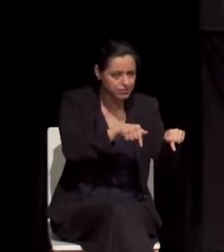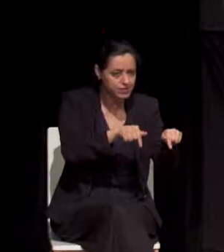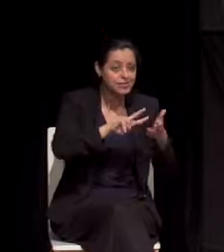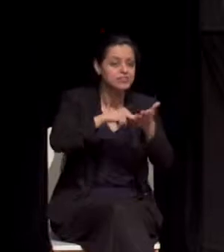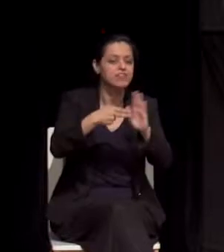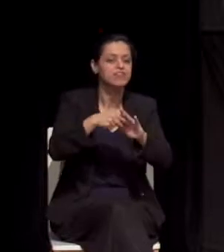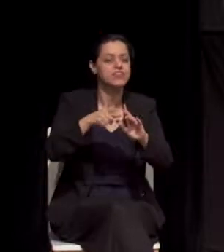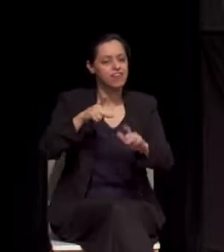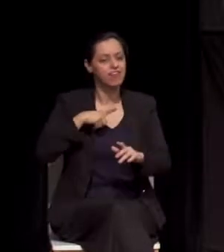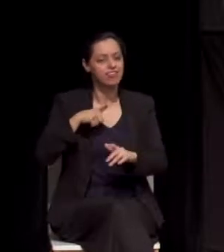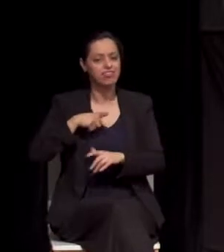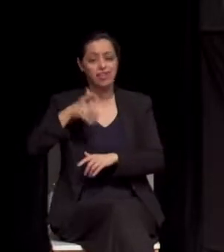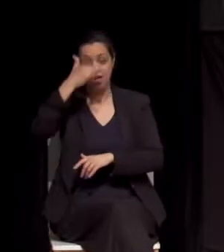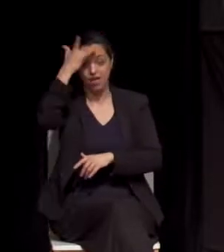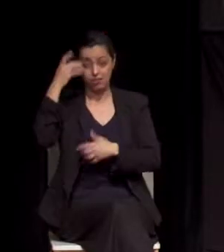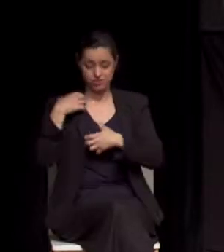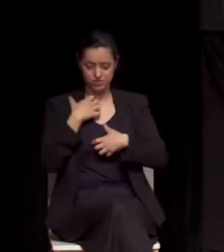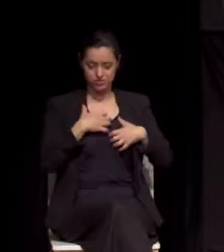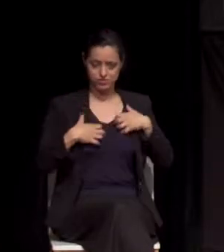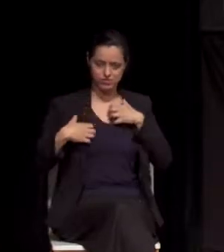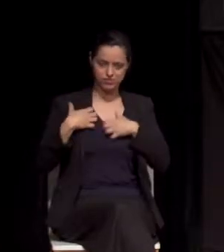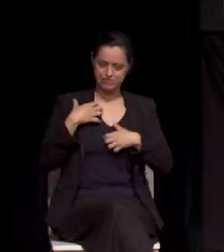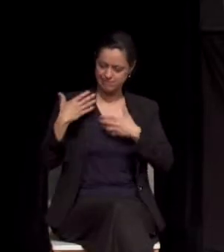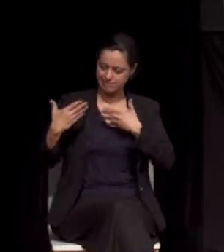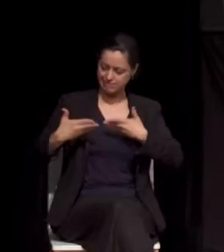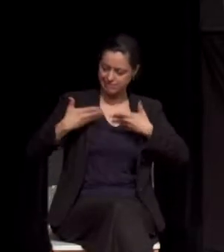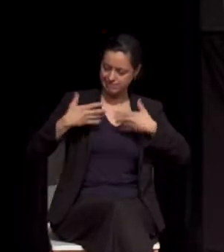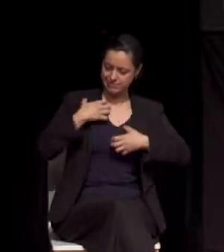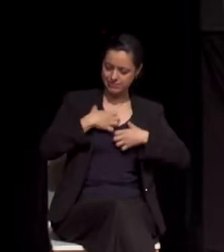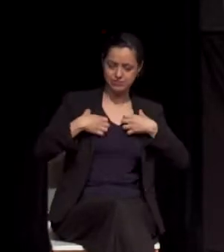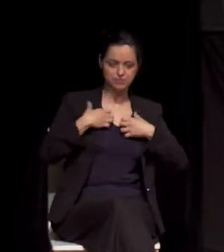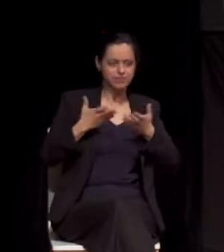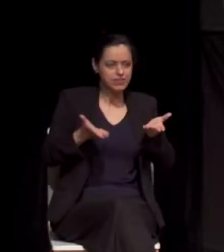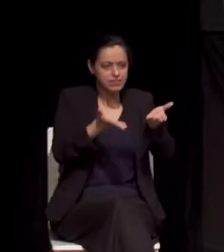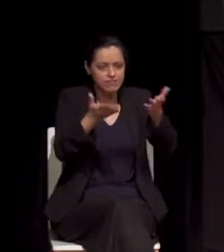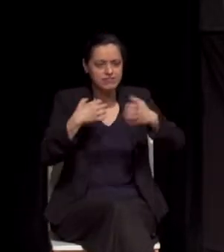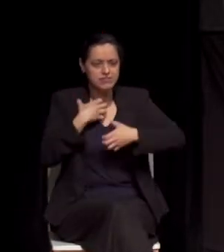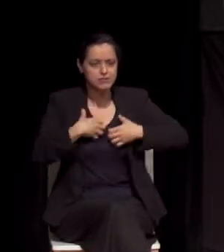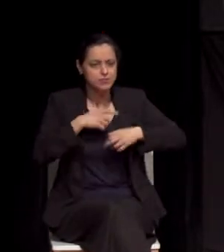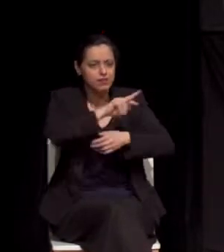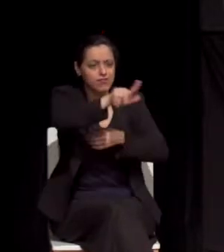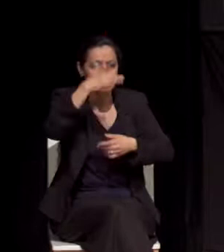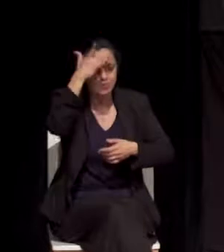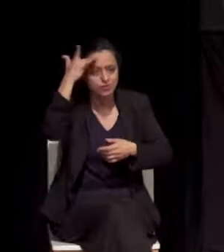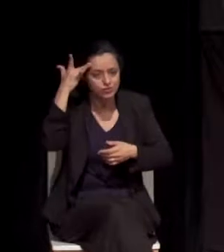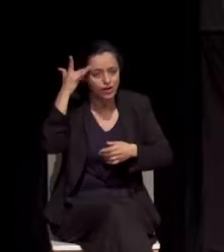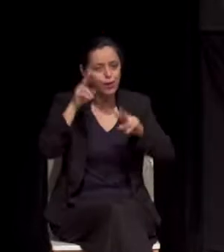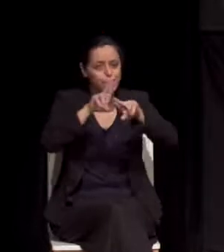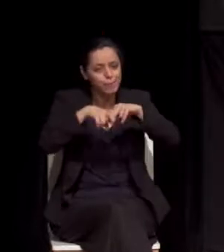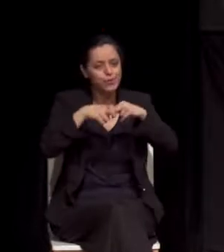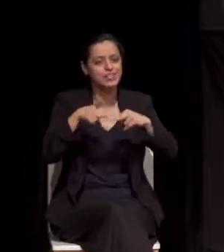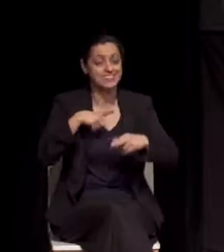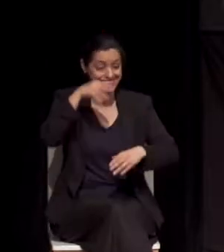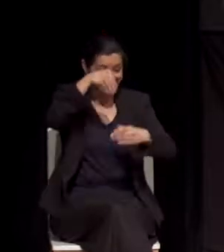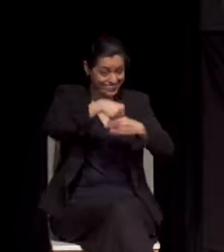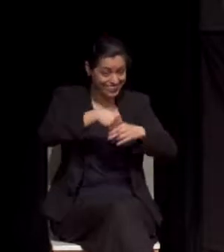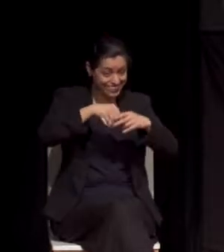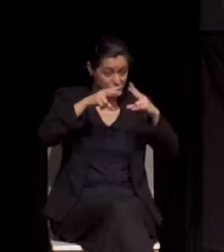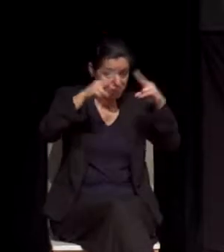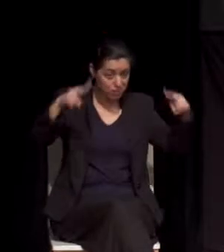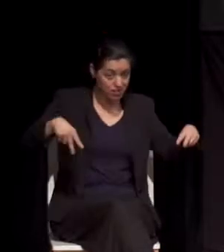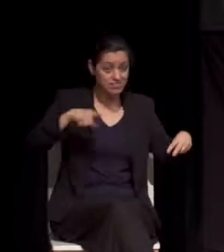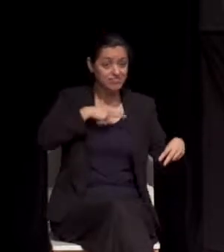incomodando. Esse é o grande ponto. A gente está incomodando. Nossa obrigação é incomodar.